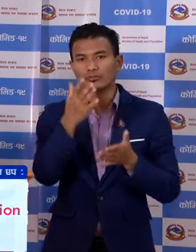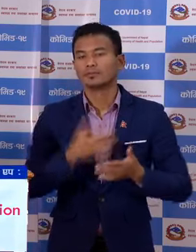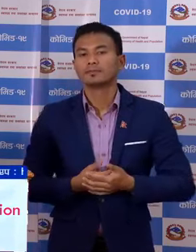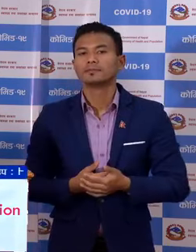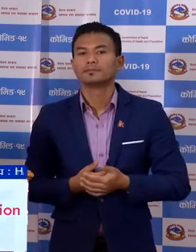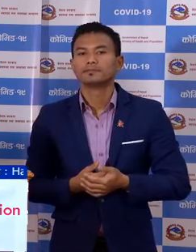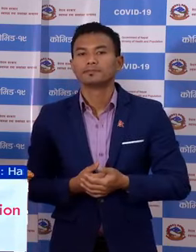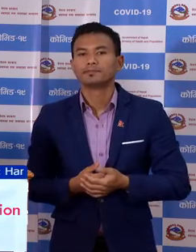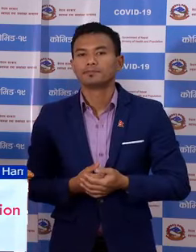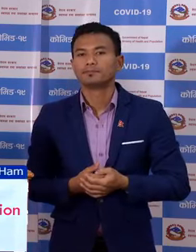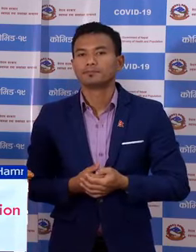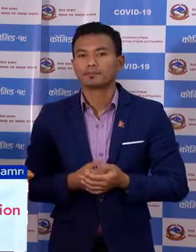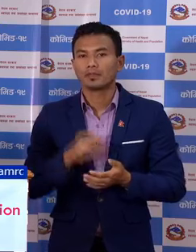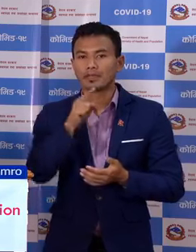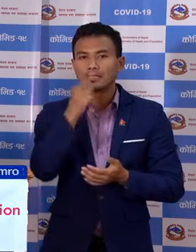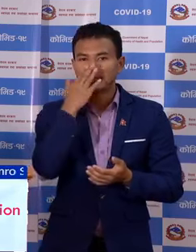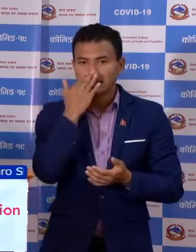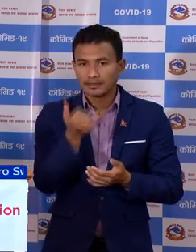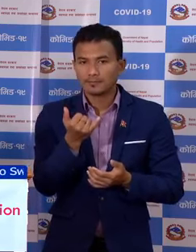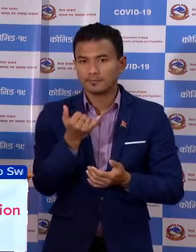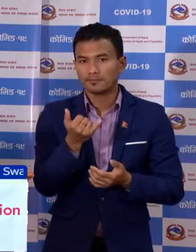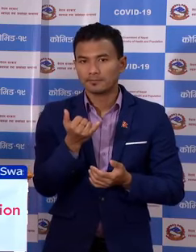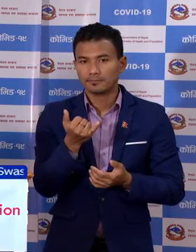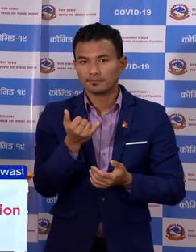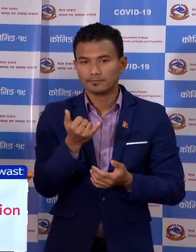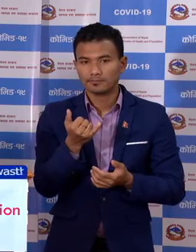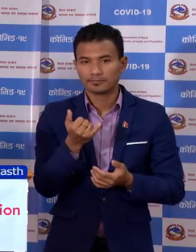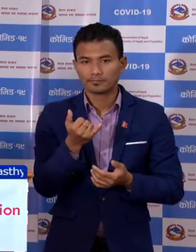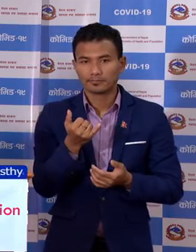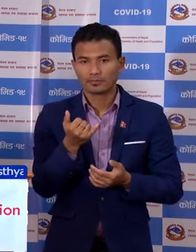सक्छ। त्यसैले